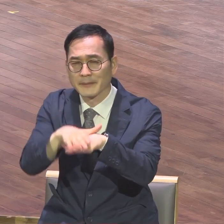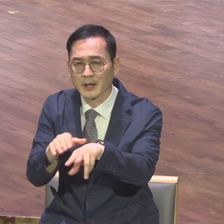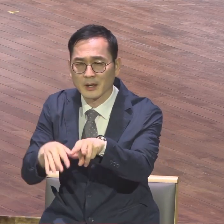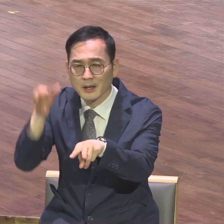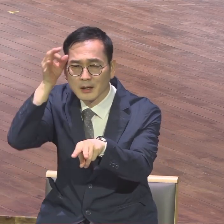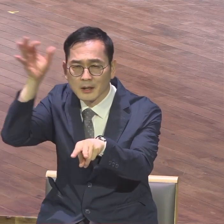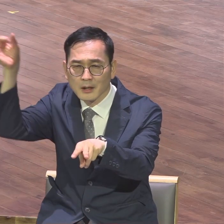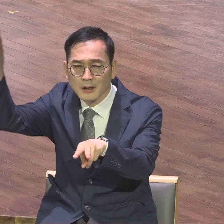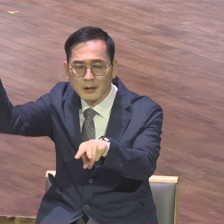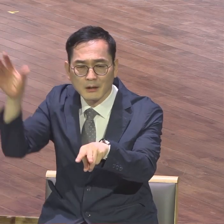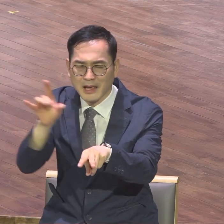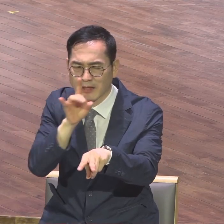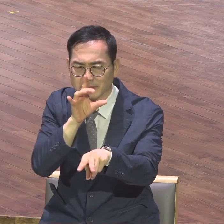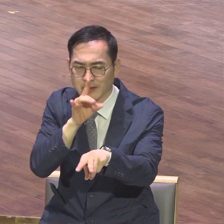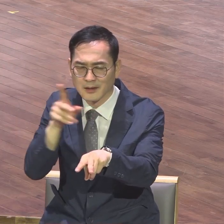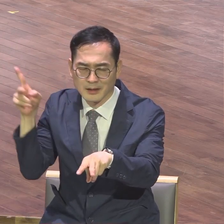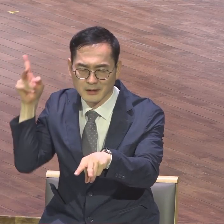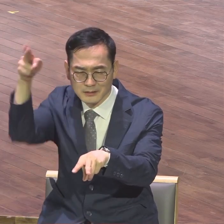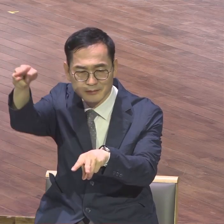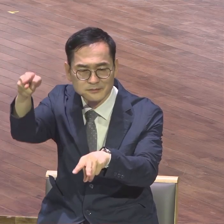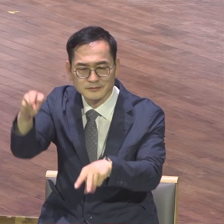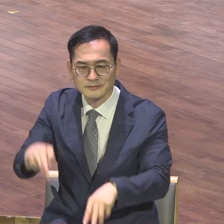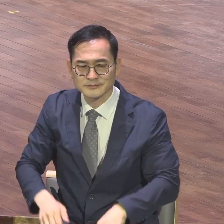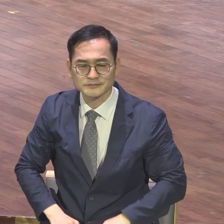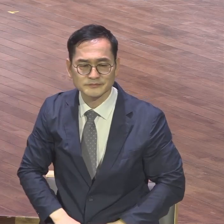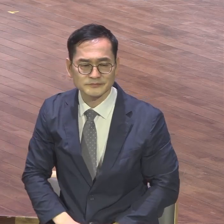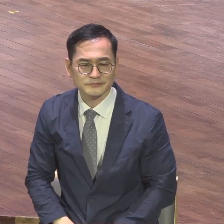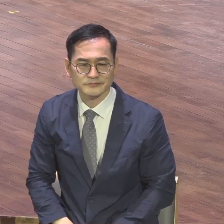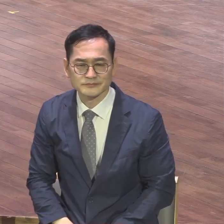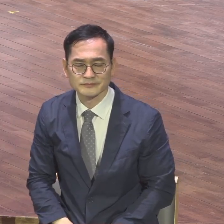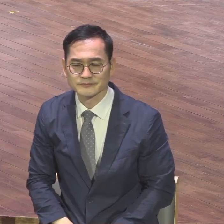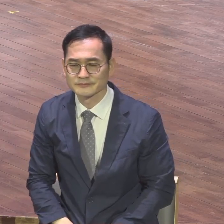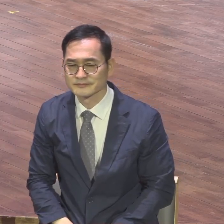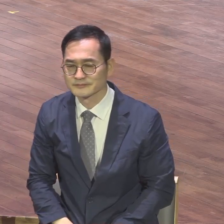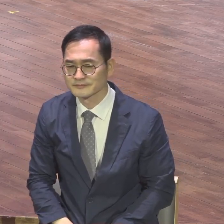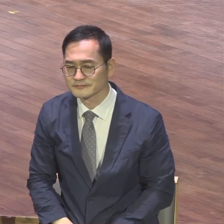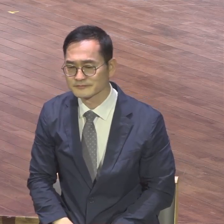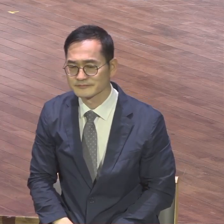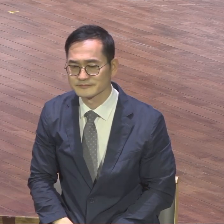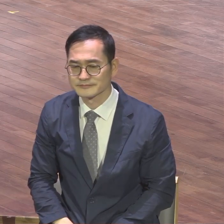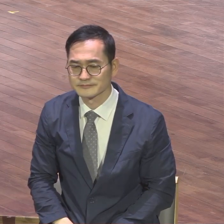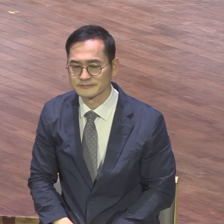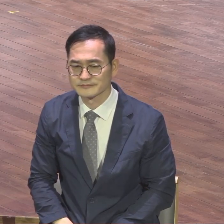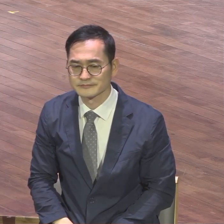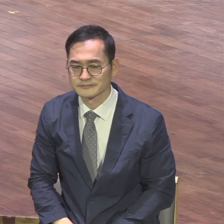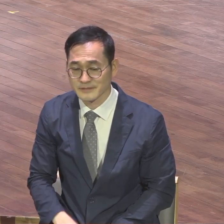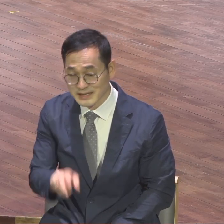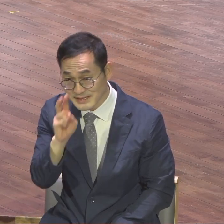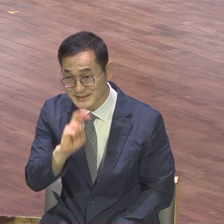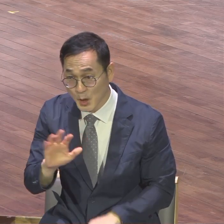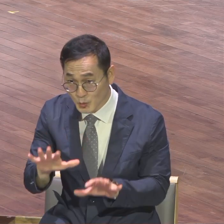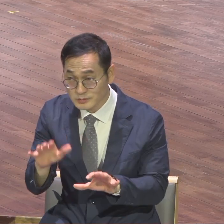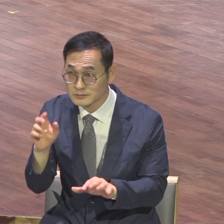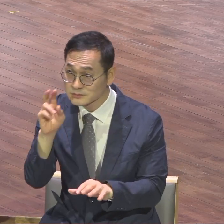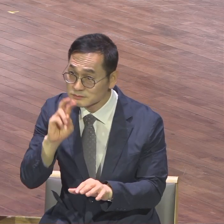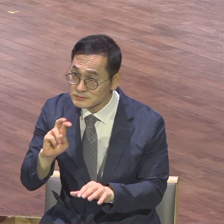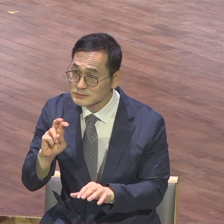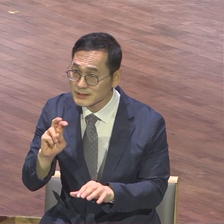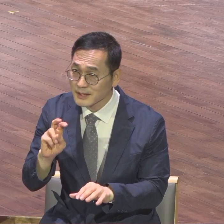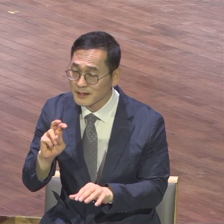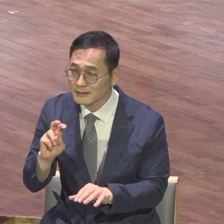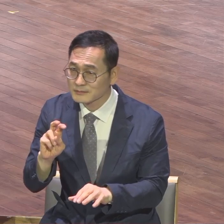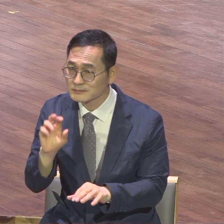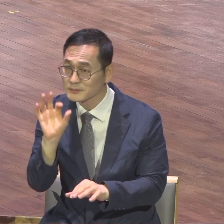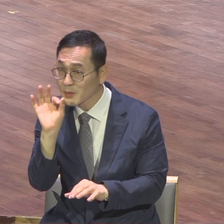본론이 되면 안 된단 말이에요. 그걸 계속 말하는 것입니다. 오늘 또 찬송가 속에서 답을 찾으시기 바랍니다. 무엇을